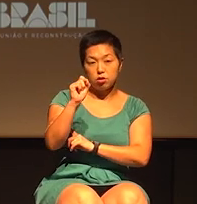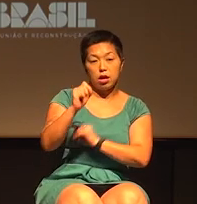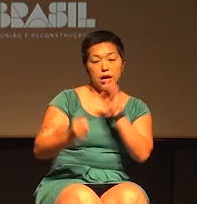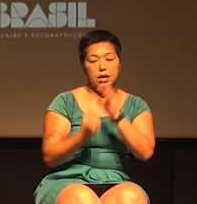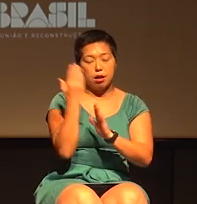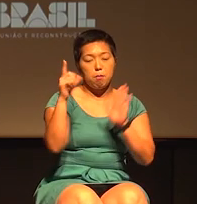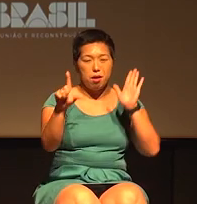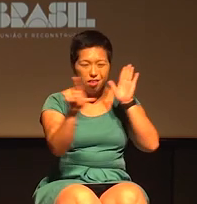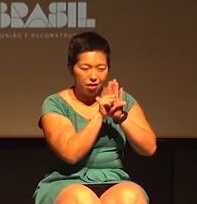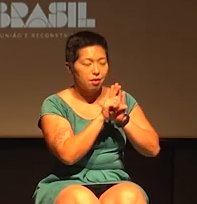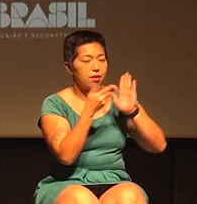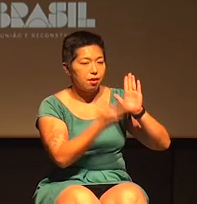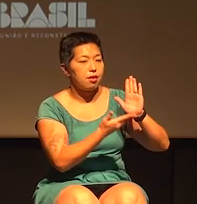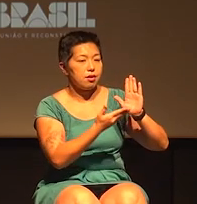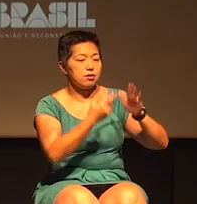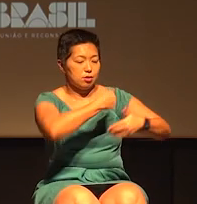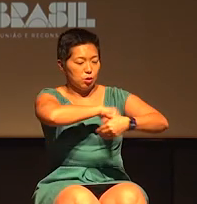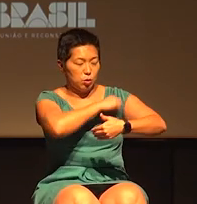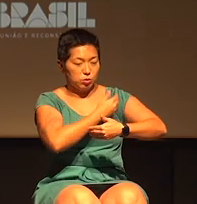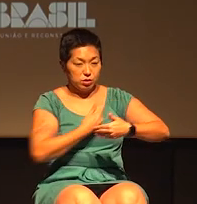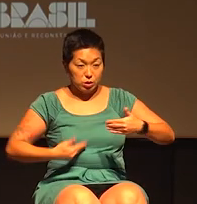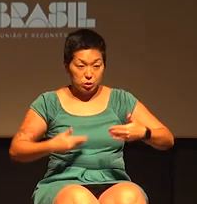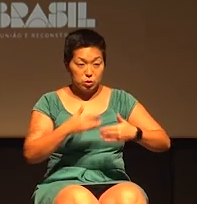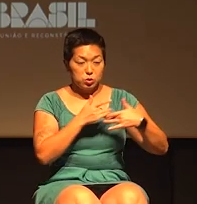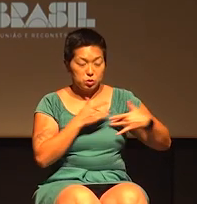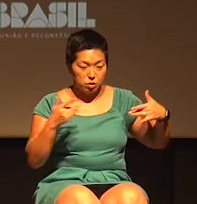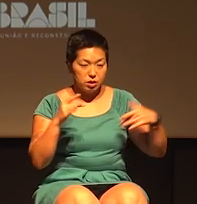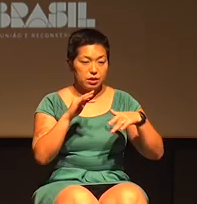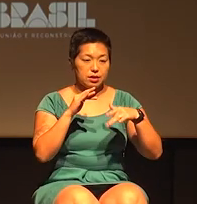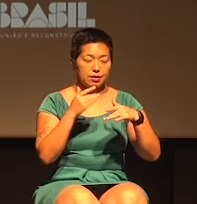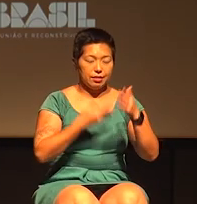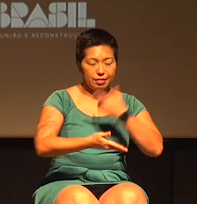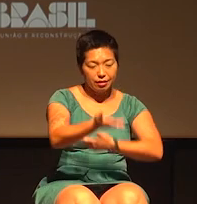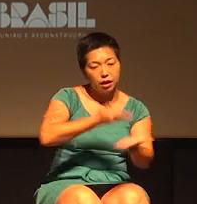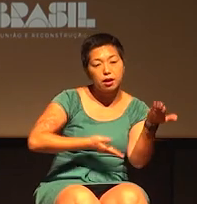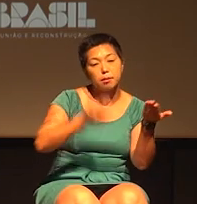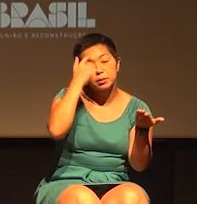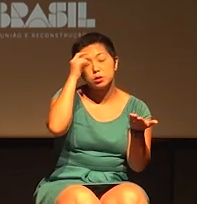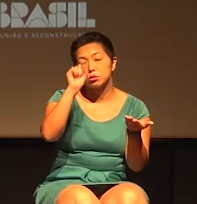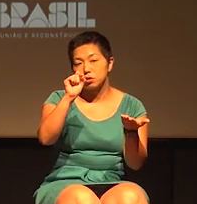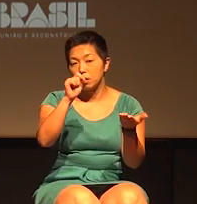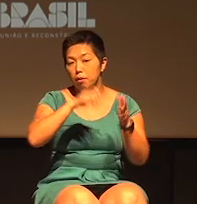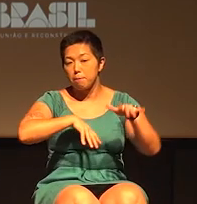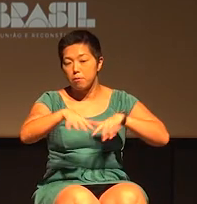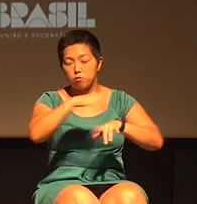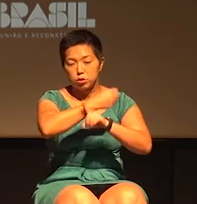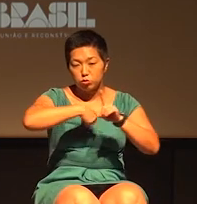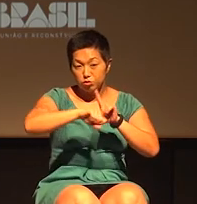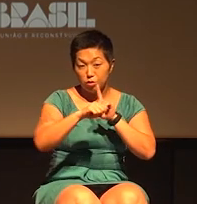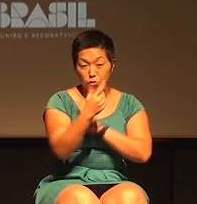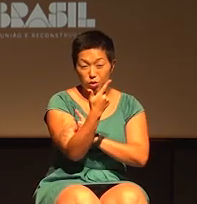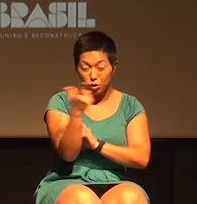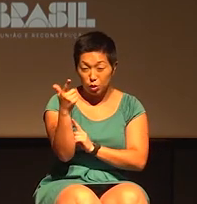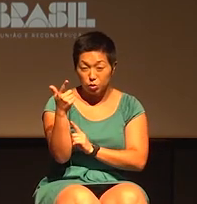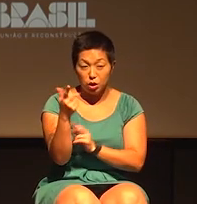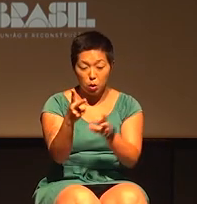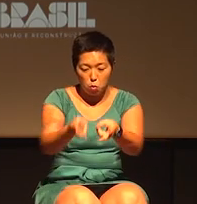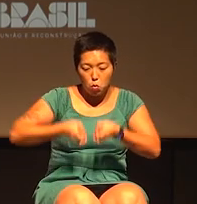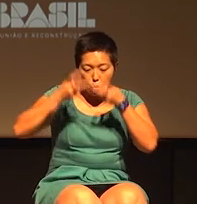política pública de cozinha solidária pensando o seguinte se o movimento social que não tem uma arrecadação